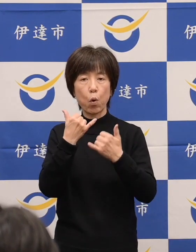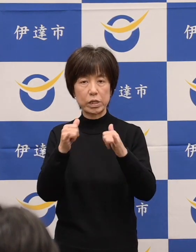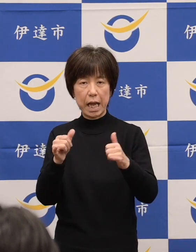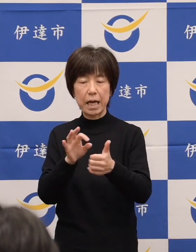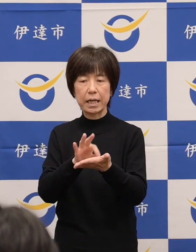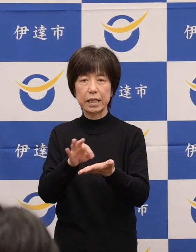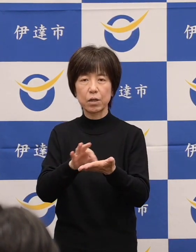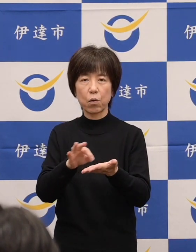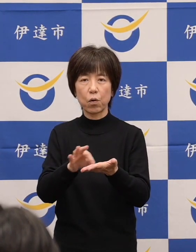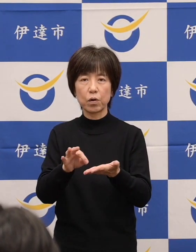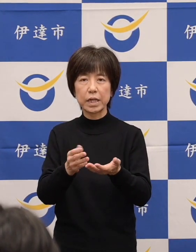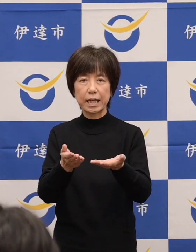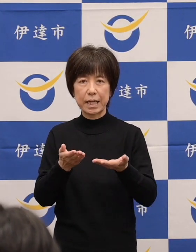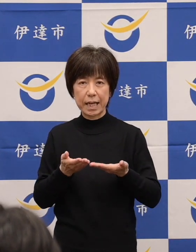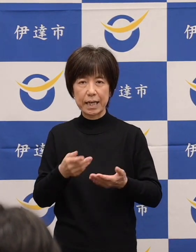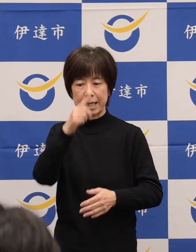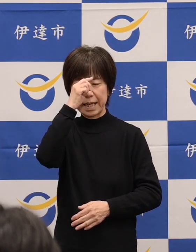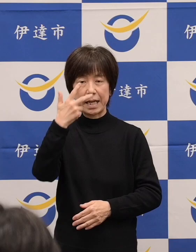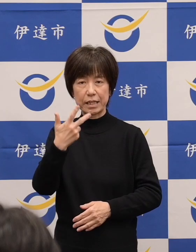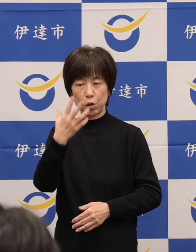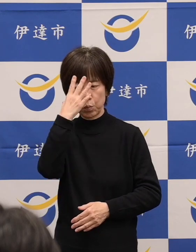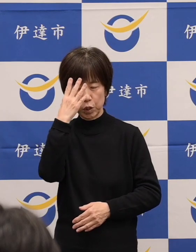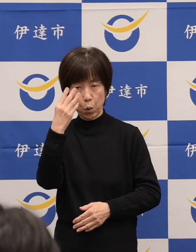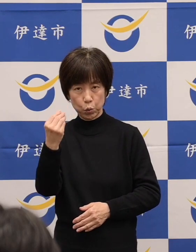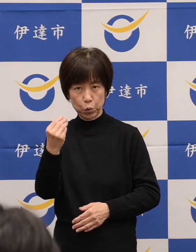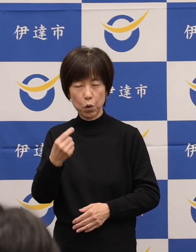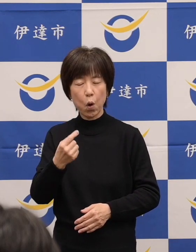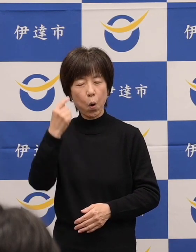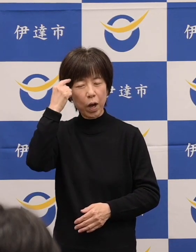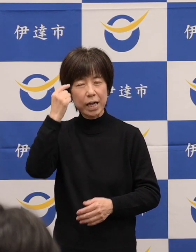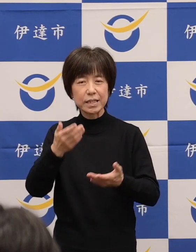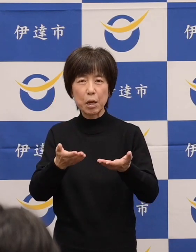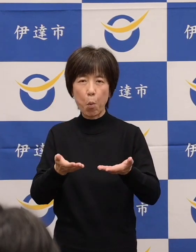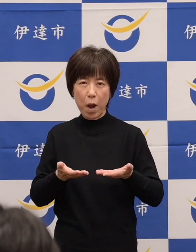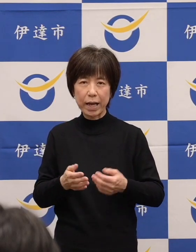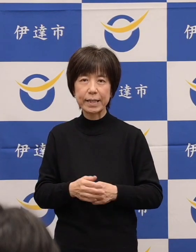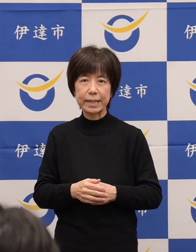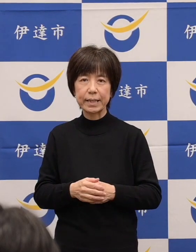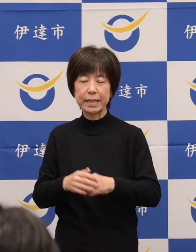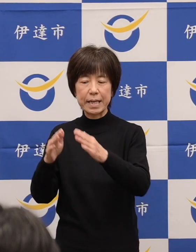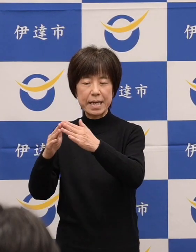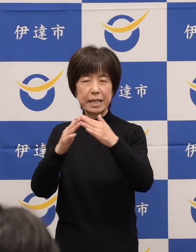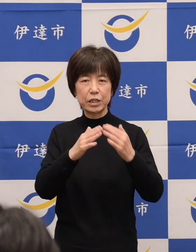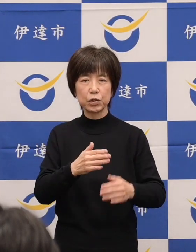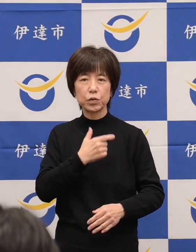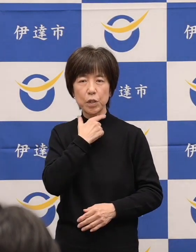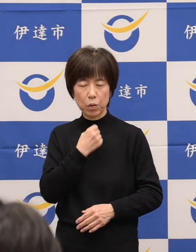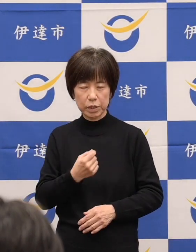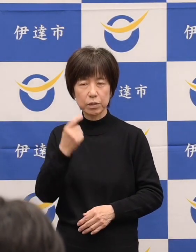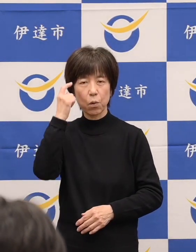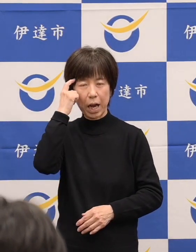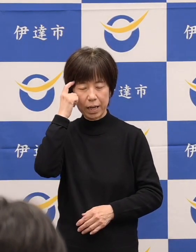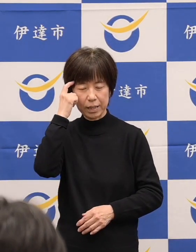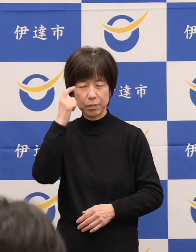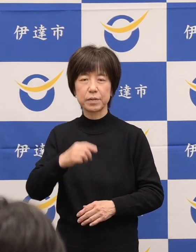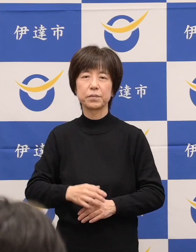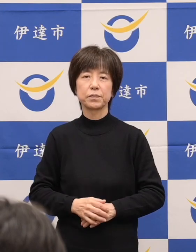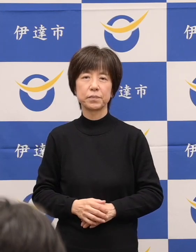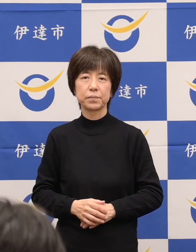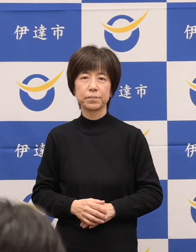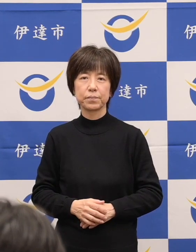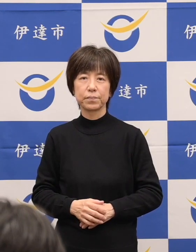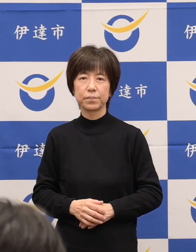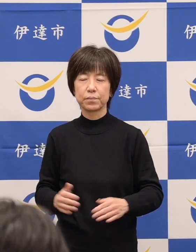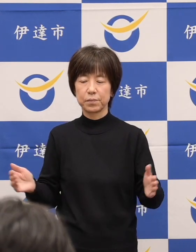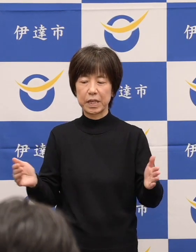きまして、伊達市の魅力をまず感じてもらった上で移住をしていただきたいと考えております。は